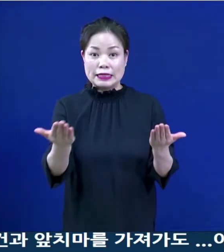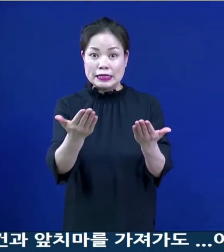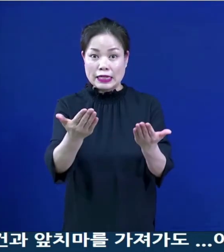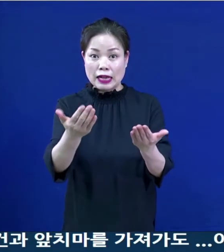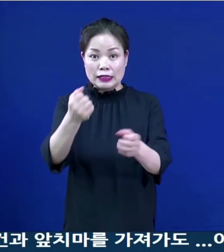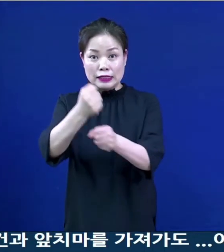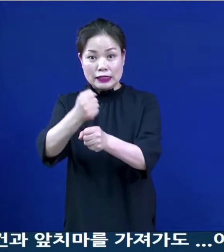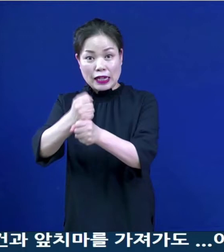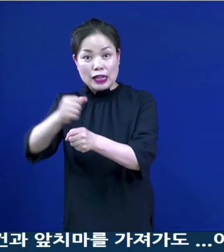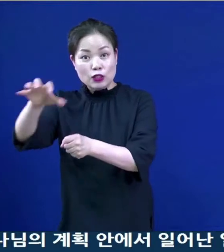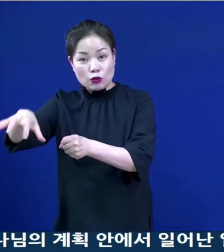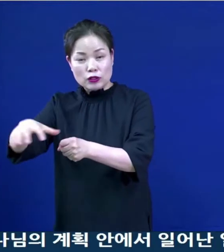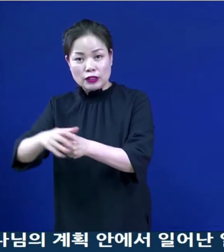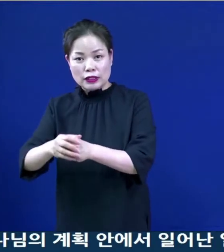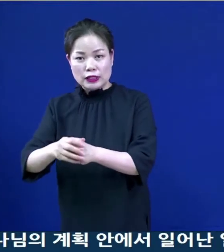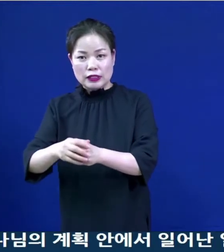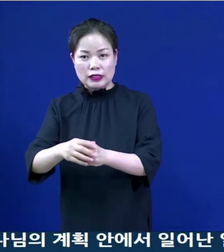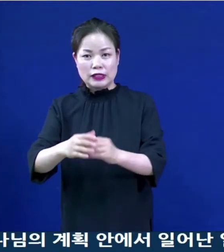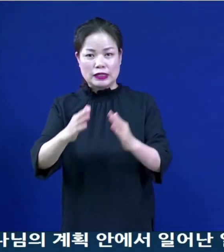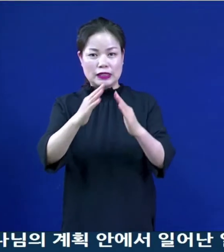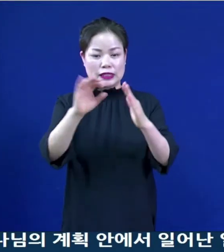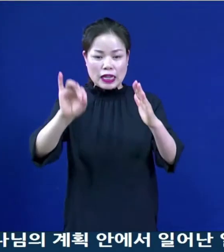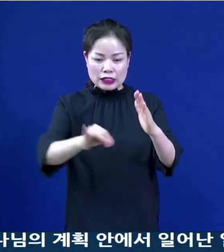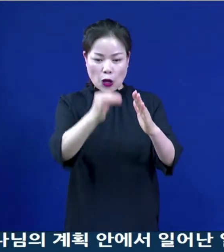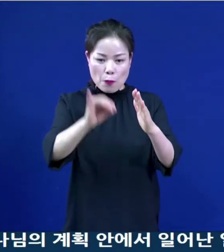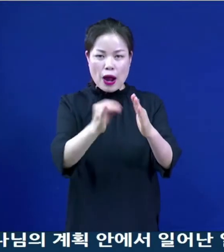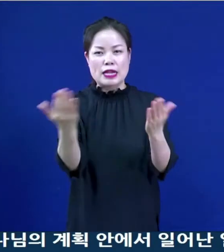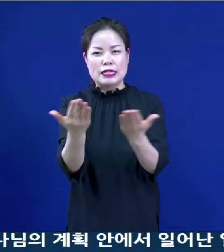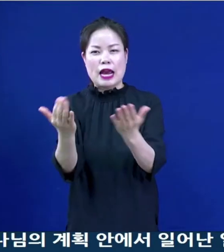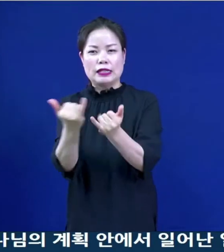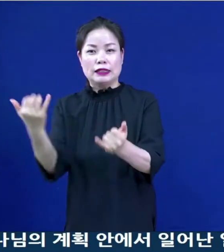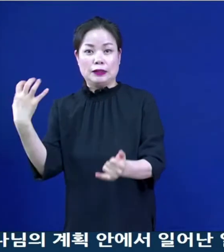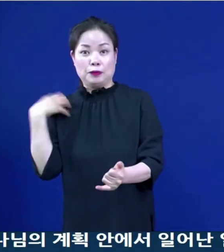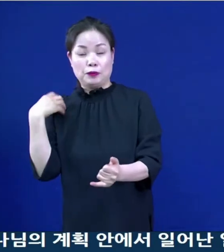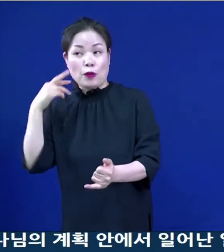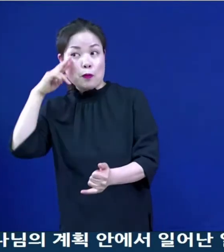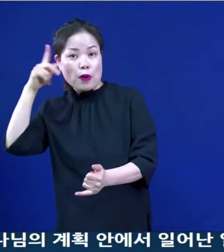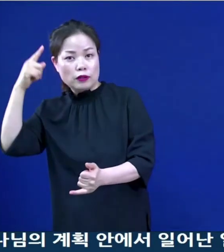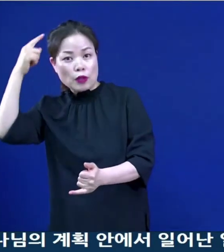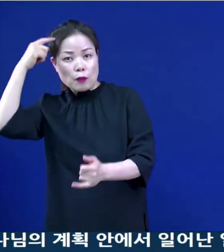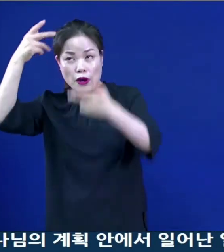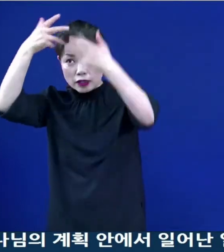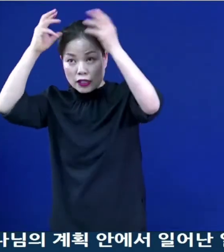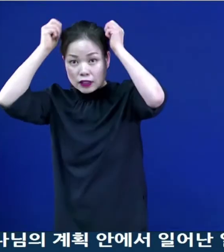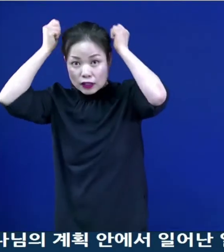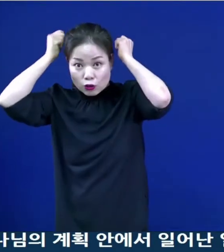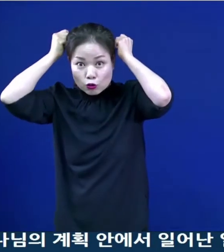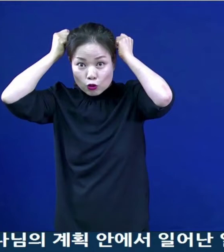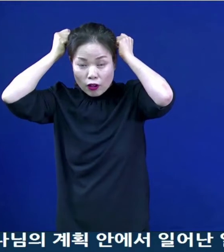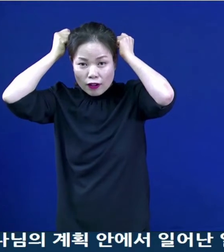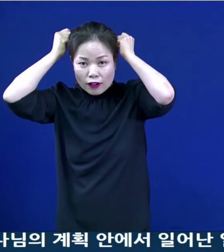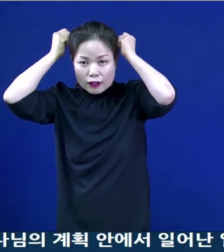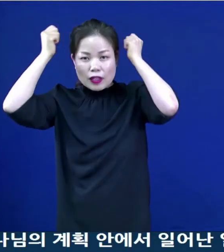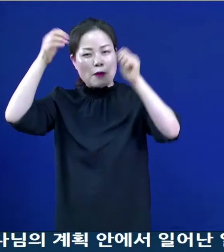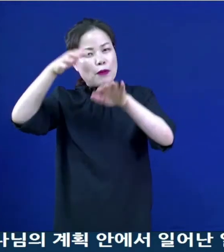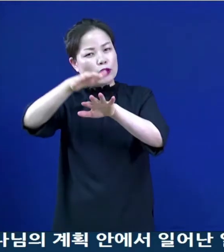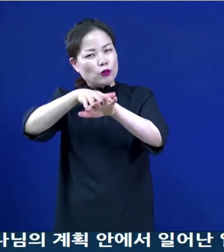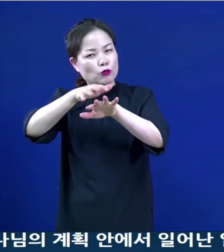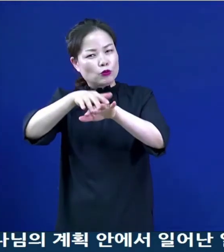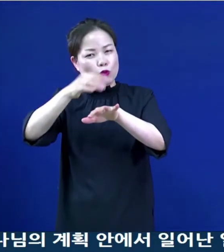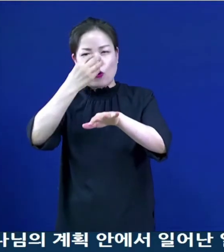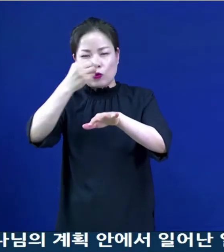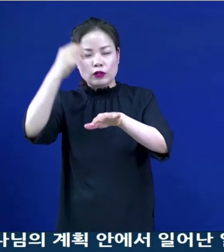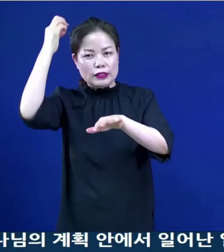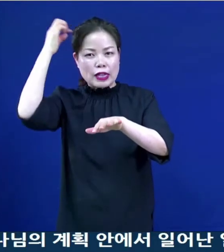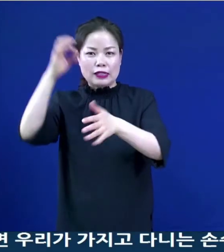작업장에서 바울이 이제 그 천막을 만드는 일을 했잖아요. 이 작업장에서 머리에다 쓰는 두건, 이걸 손수건으로 표현했을